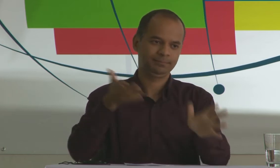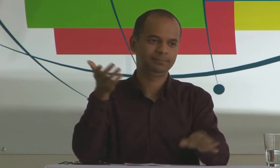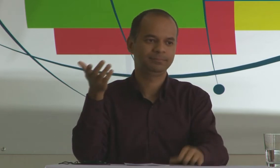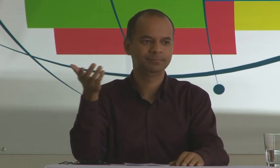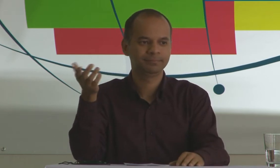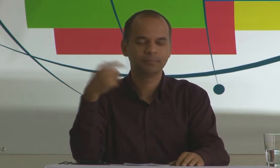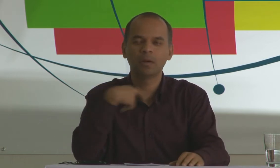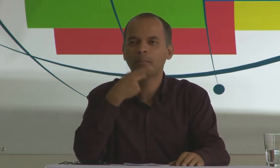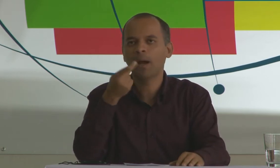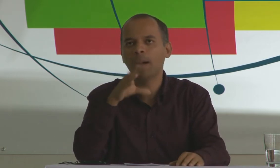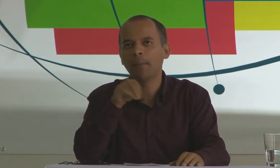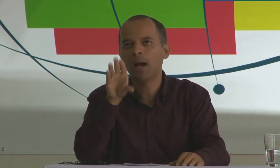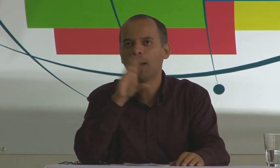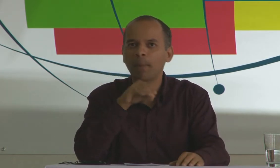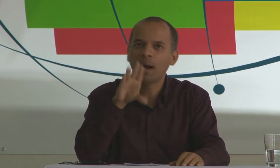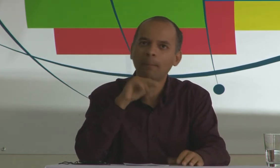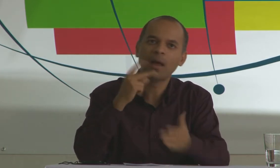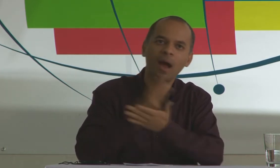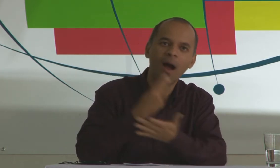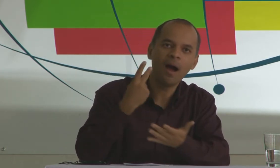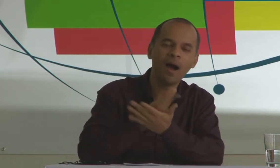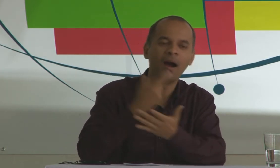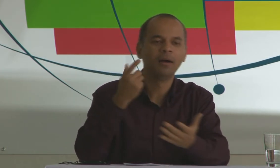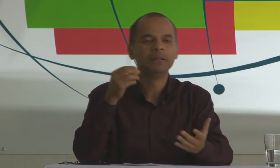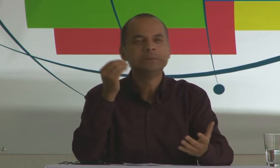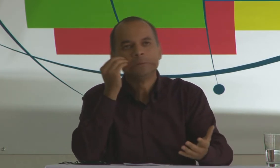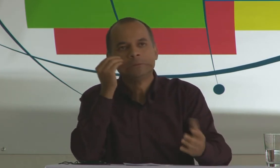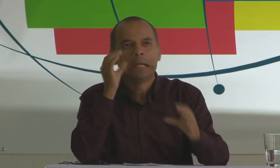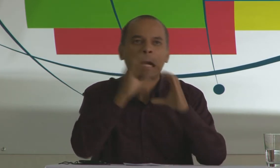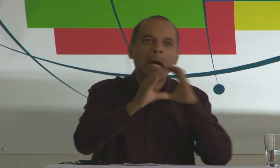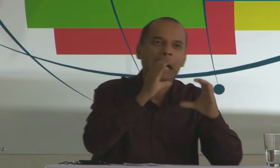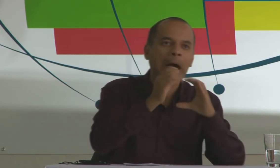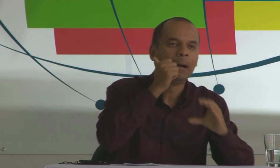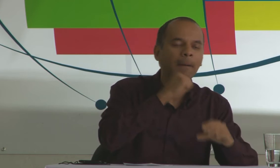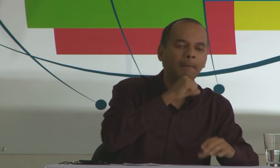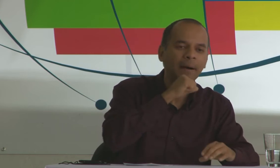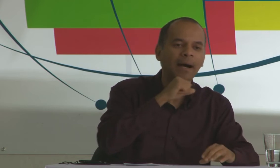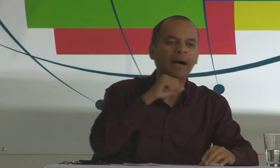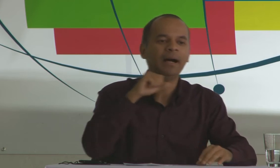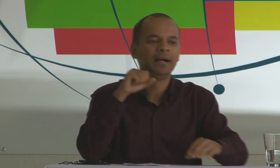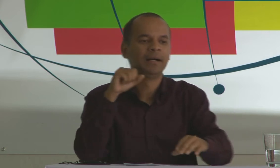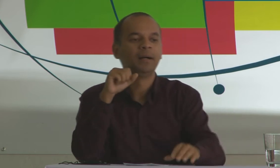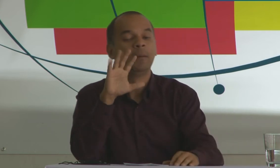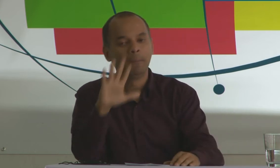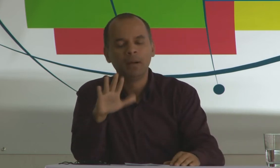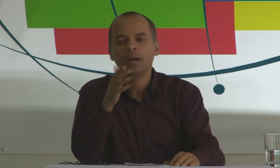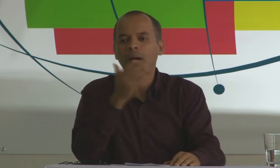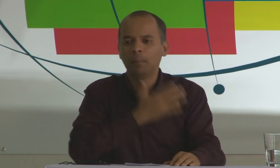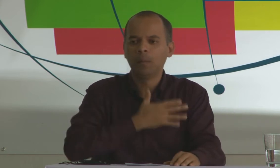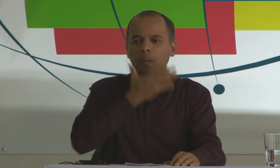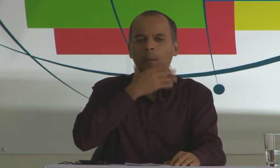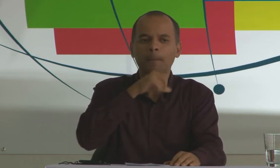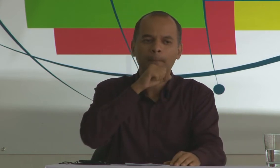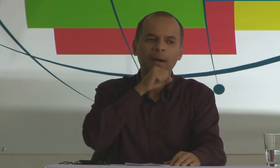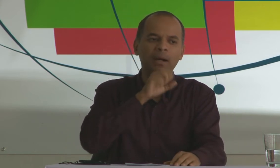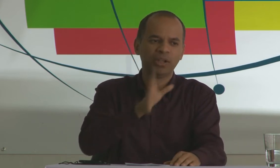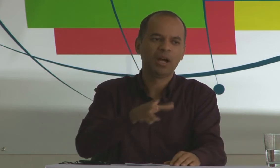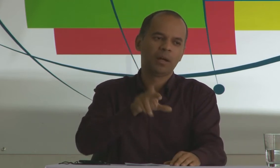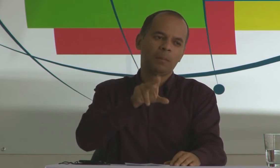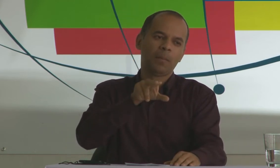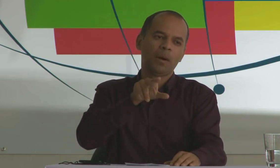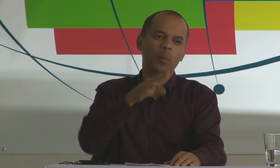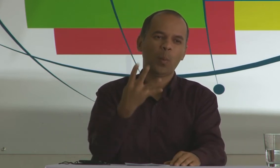essa vocalização. Não havia, por exemplo, usar a língua de sinais, porque era uma coisa proibida, porque era visto como algo errado,